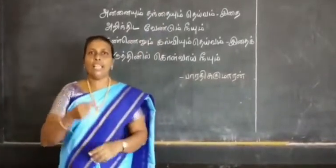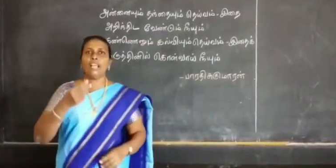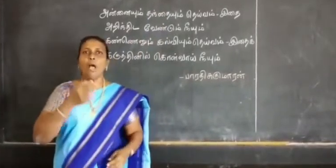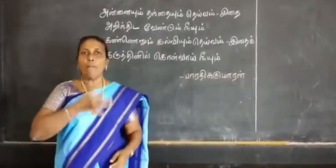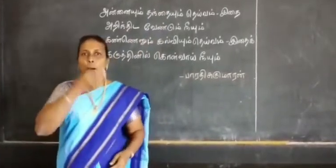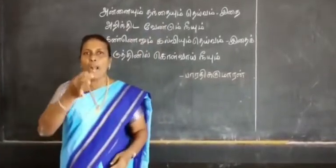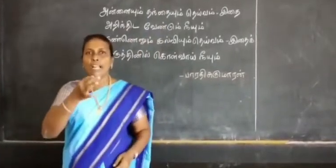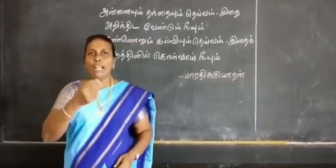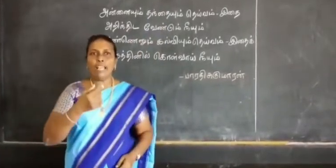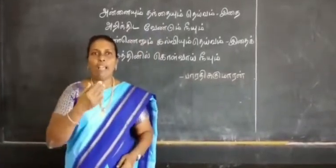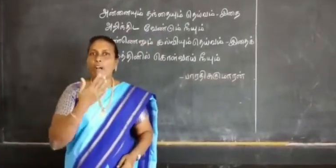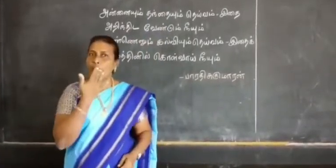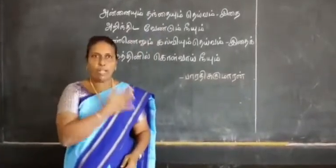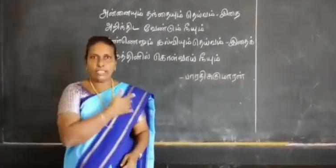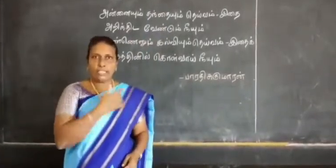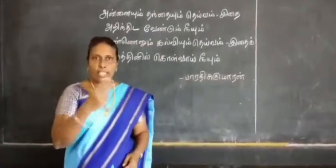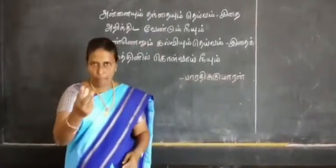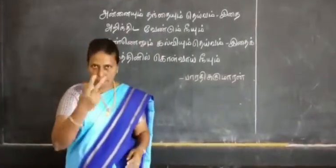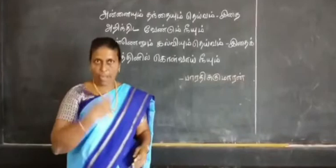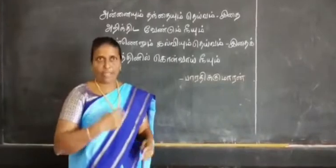ஆசிரியர் பாடலை வாசிக்கிறேன் பாரு.